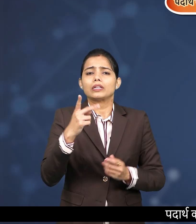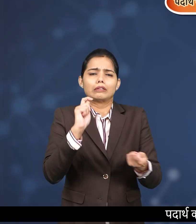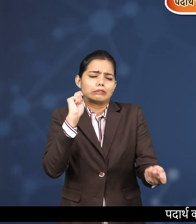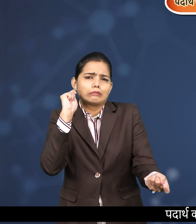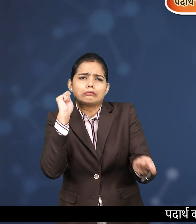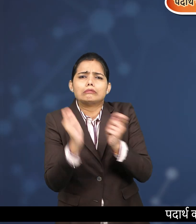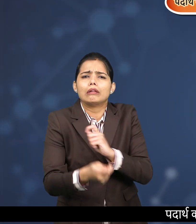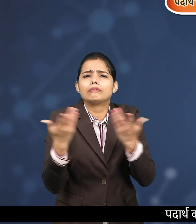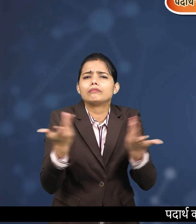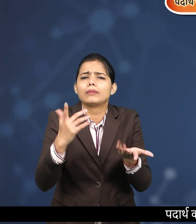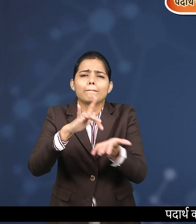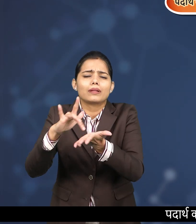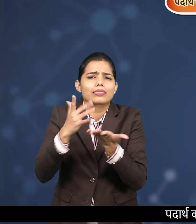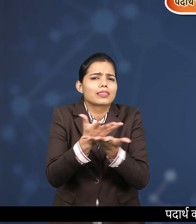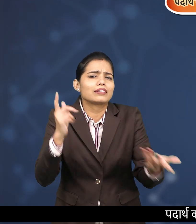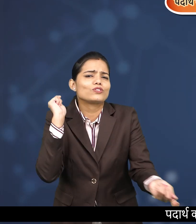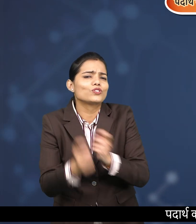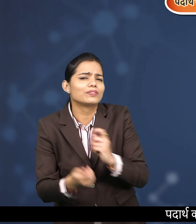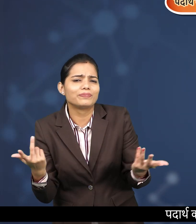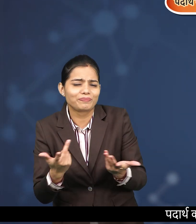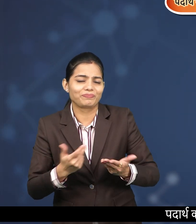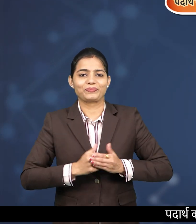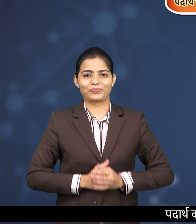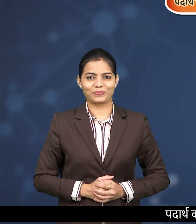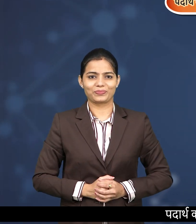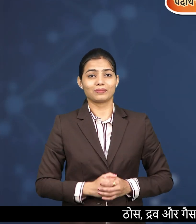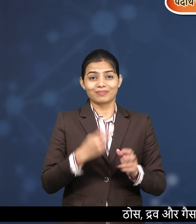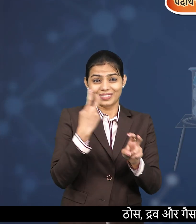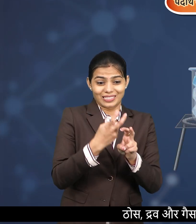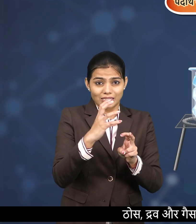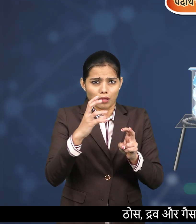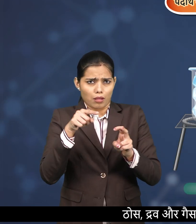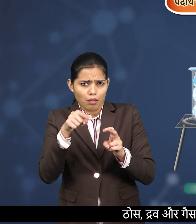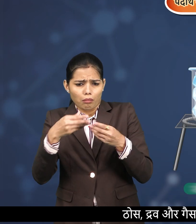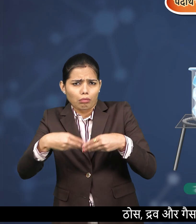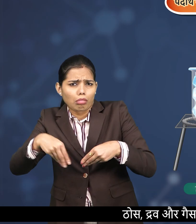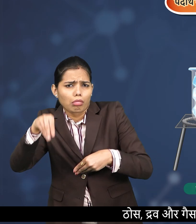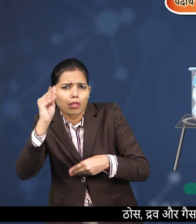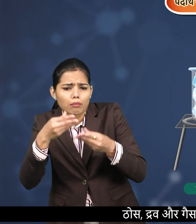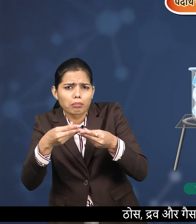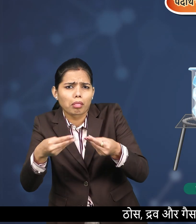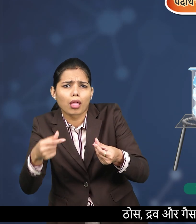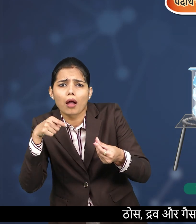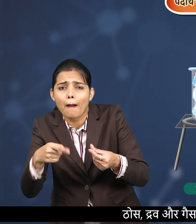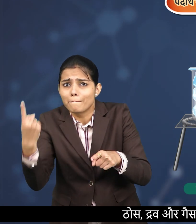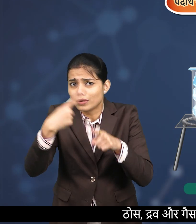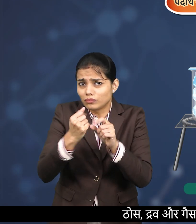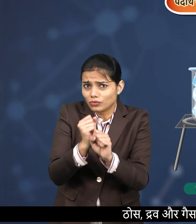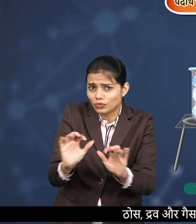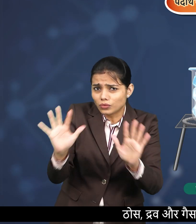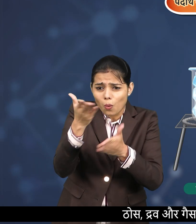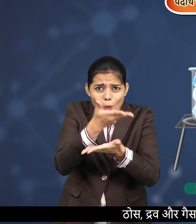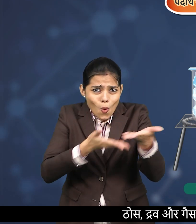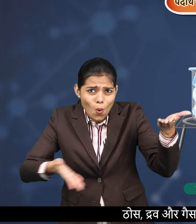पदार्थ की अवस्थाओं में परिवर्तन। ठोस, द्रव और गैस ये सभी गर्म करने